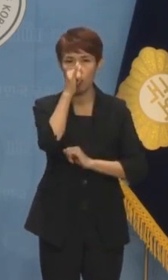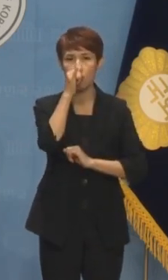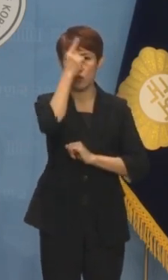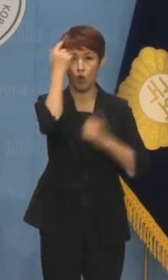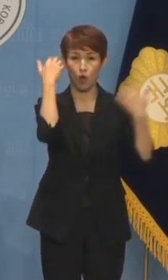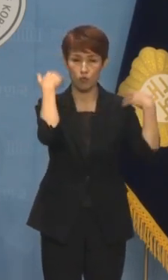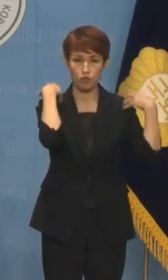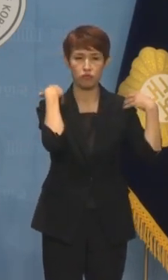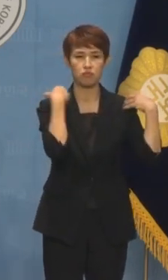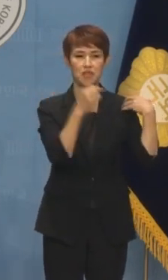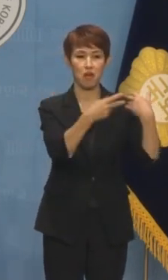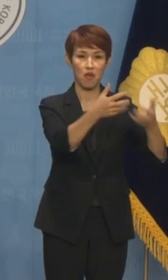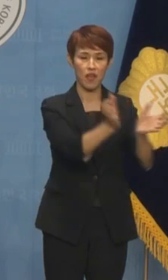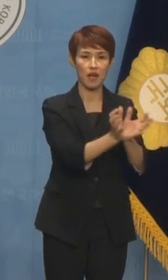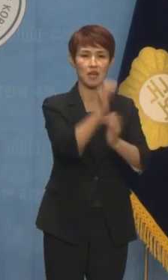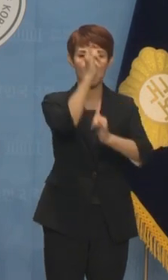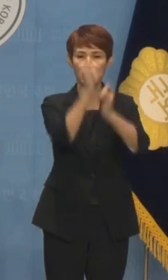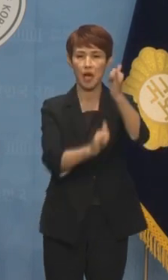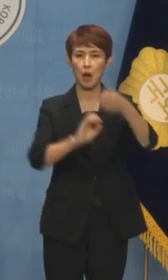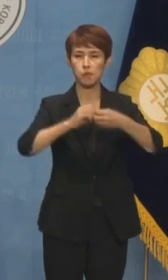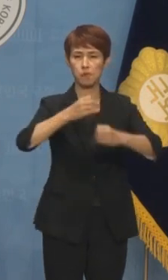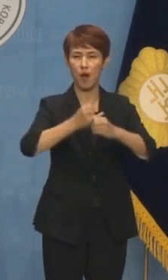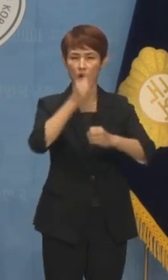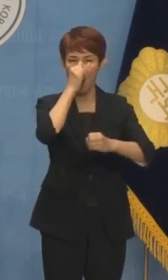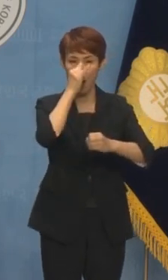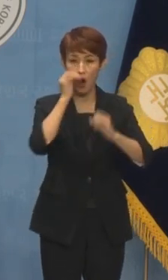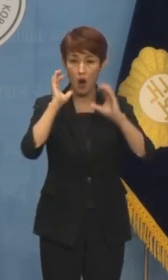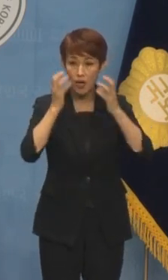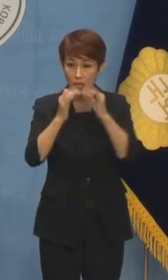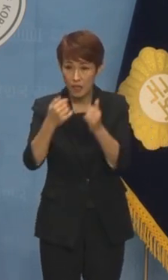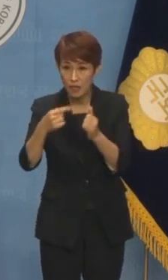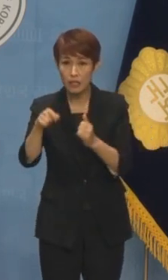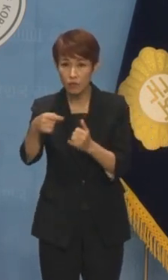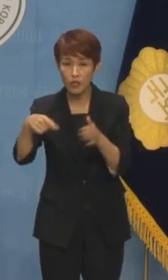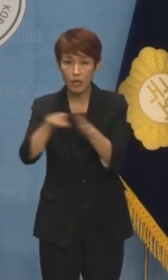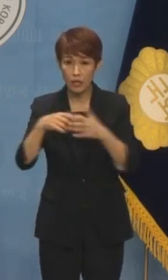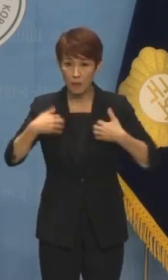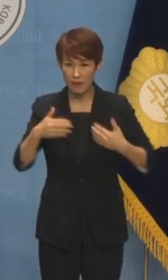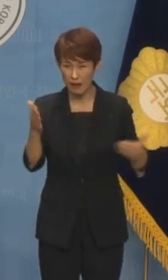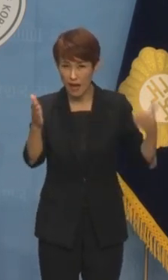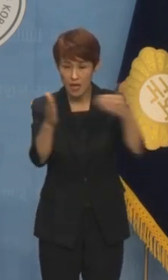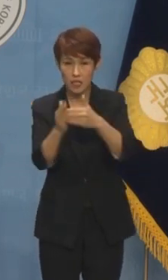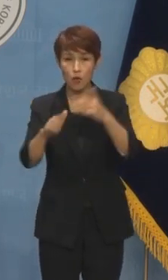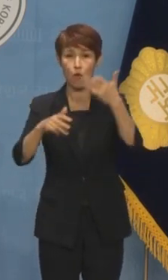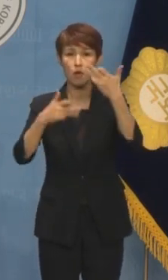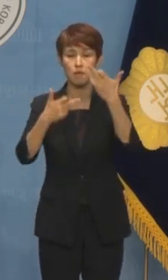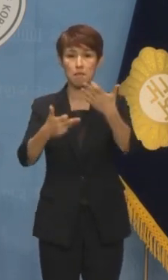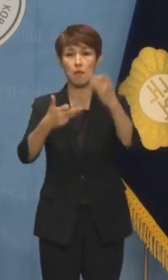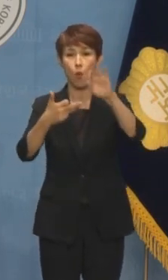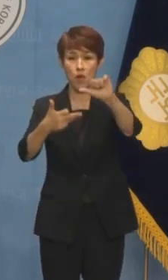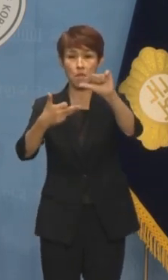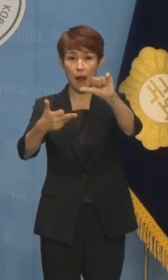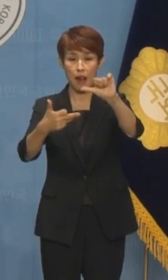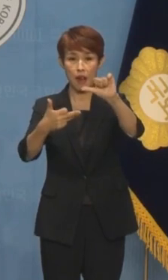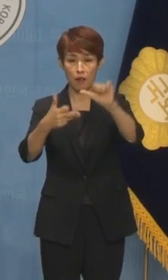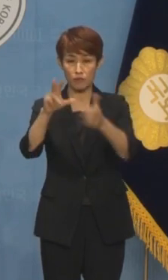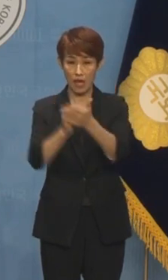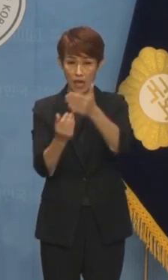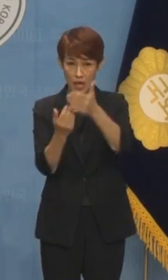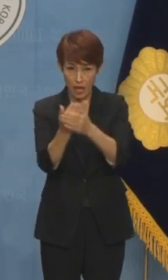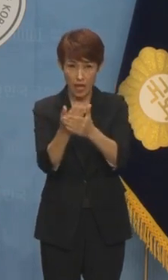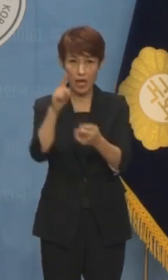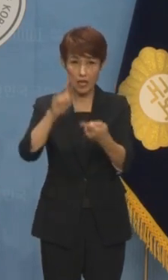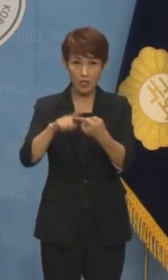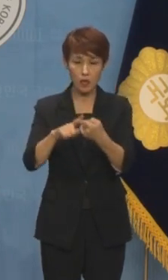왜곡 시도가 어린이를 주 타겟으로 하는 게임에까지 5.18에 대한 왜곡된 인식이 퍼지게 만들고 있는